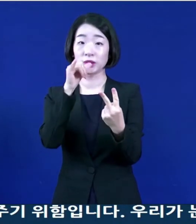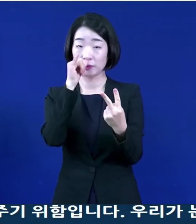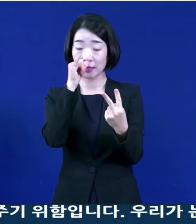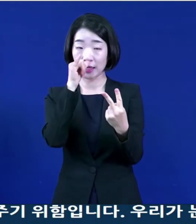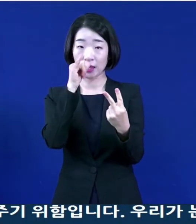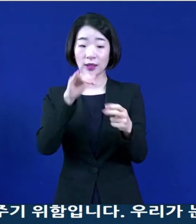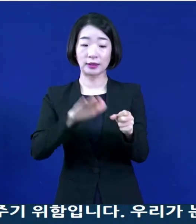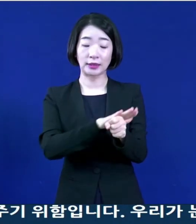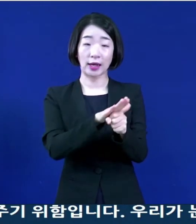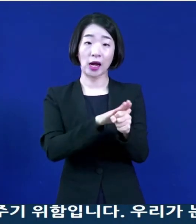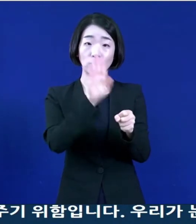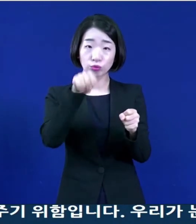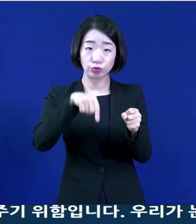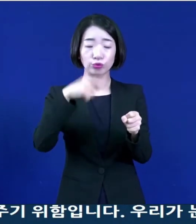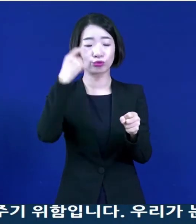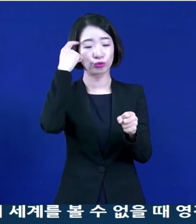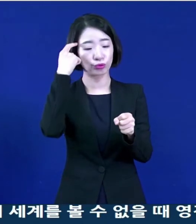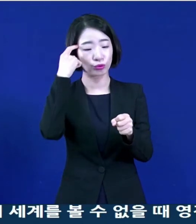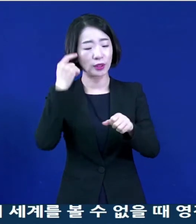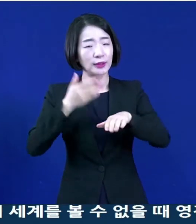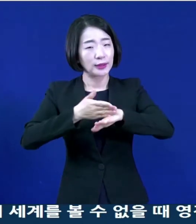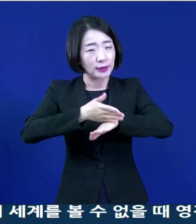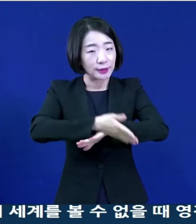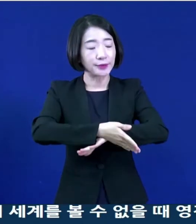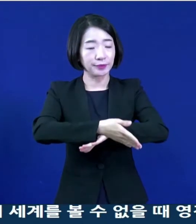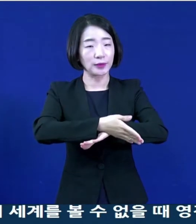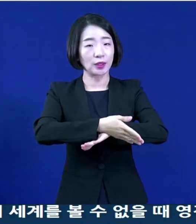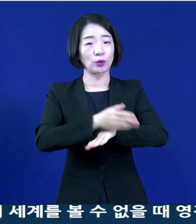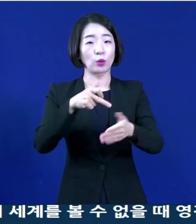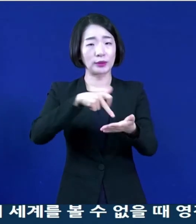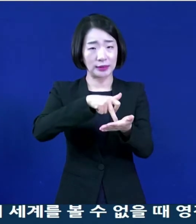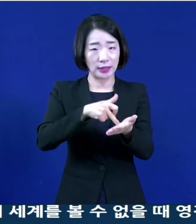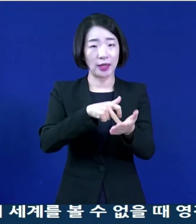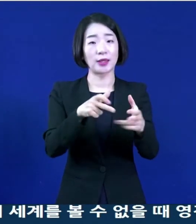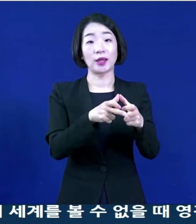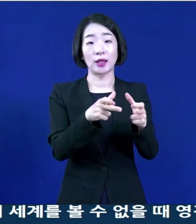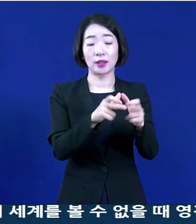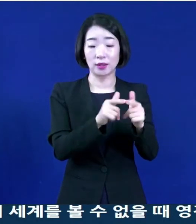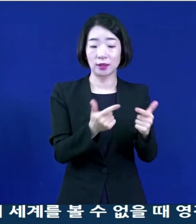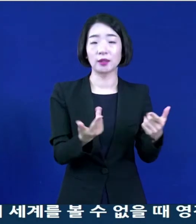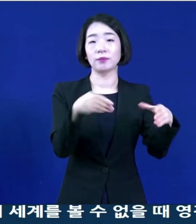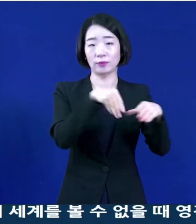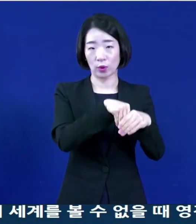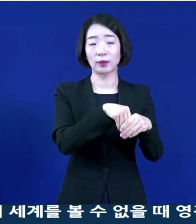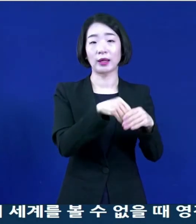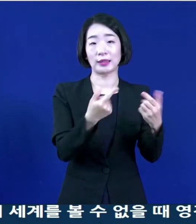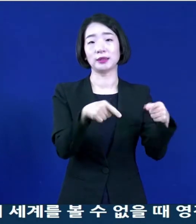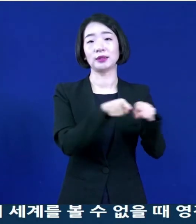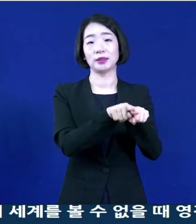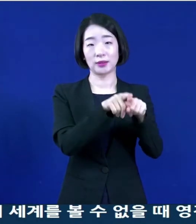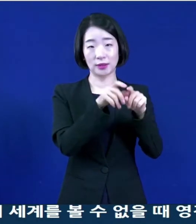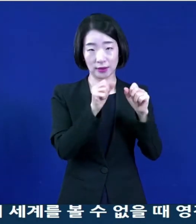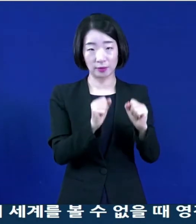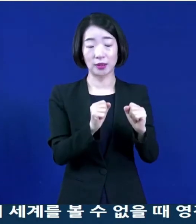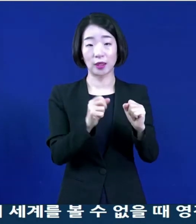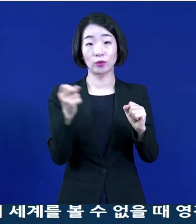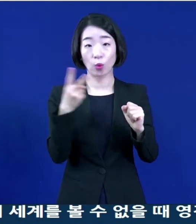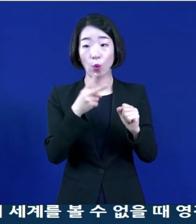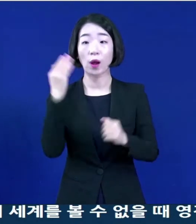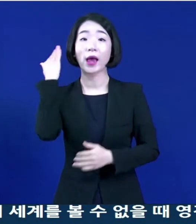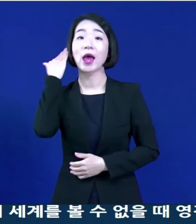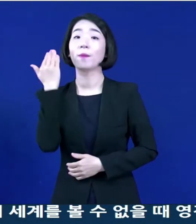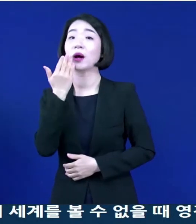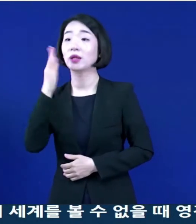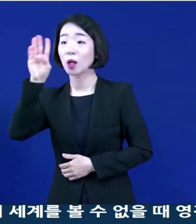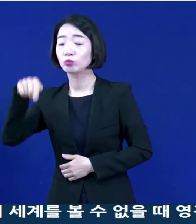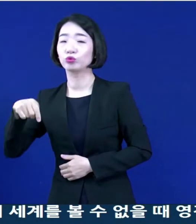또 육체적으로 어려움을 당하고 있는 우리 장애 형제 자매님들을 위한 부서이고요, 에바다부는 귀가 잘 들리지